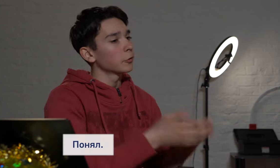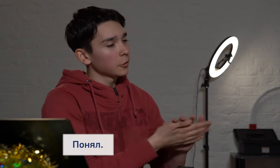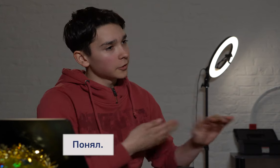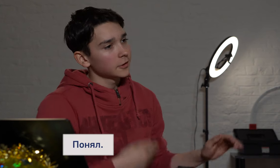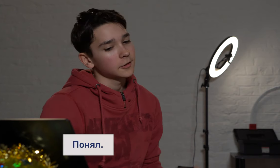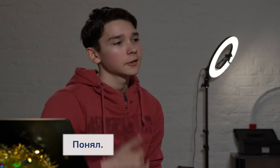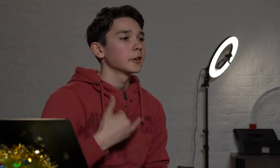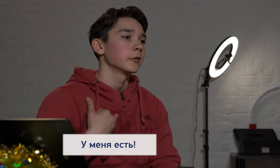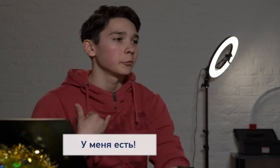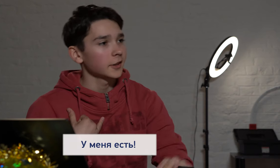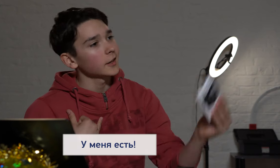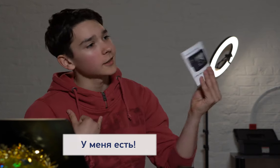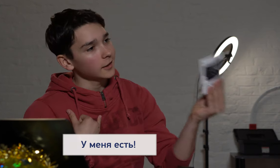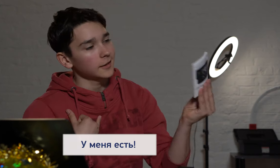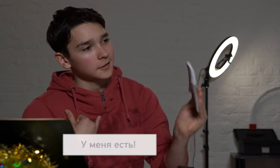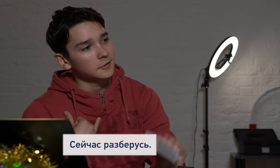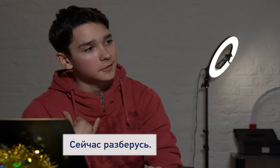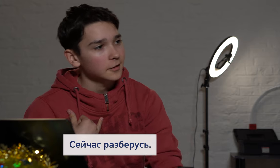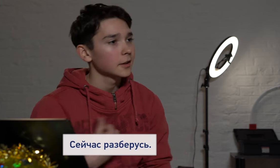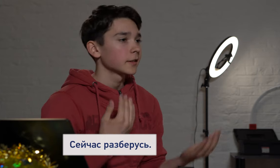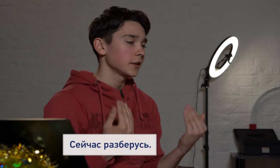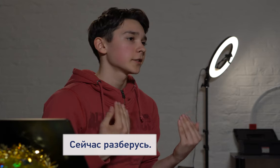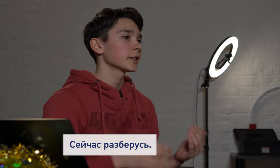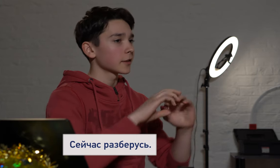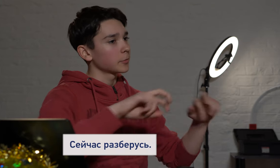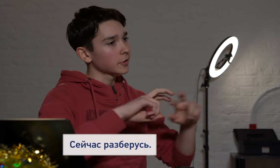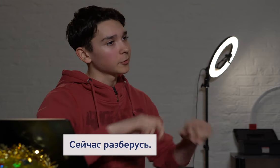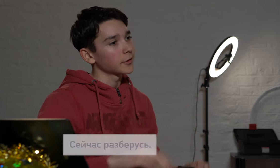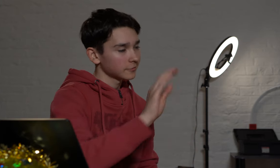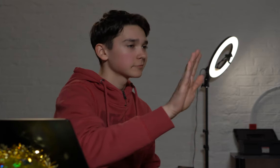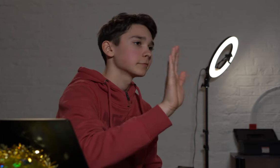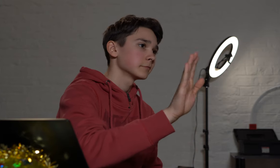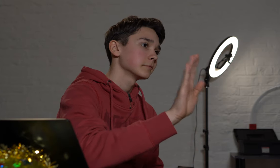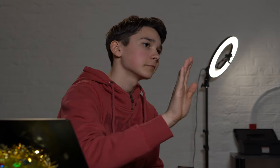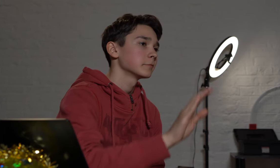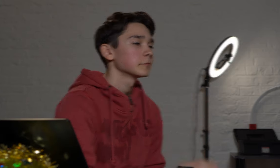Понял. У меня есть. Сейчас разберусь.